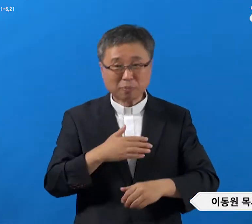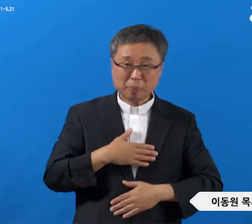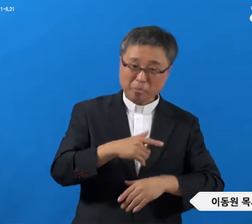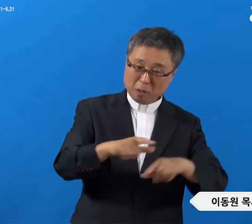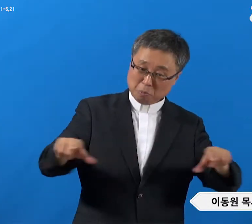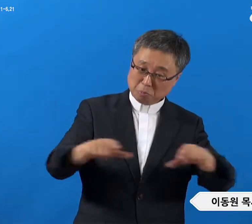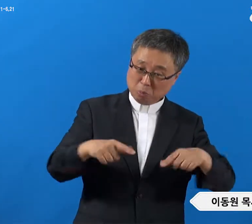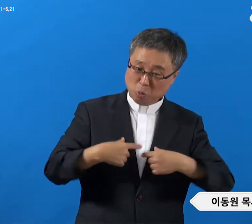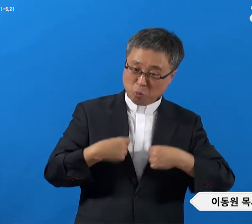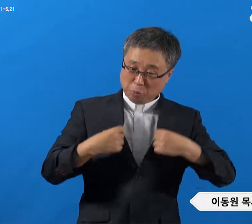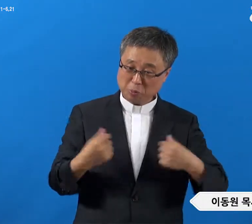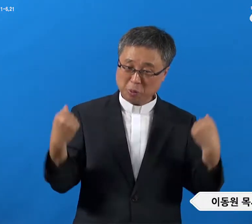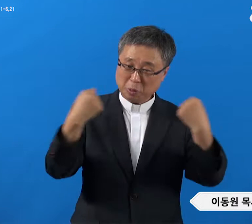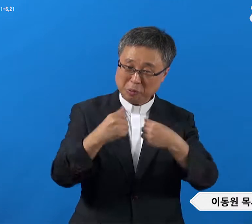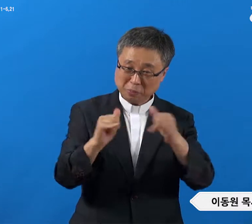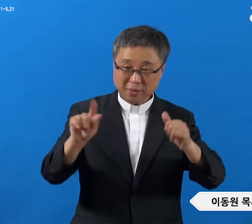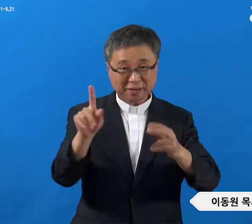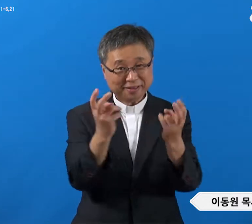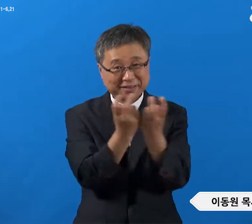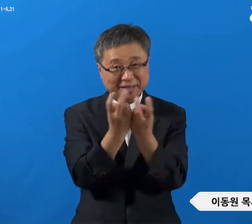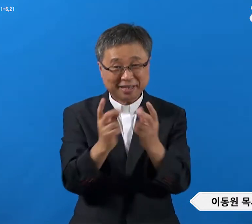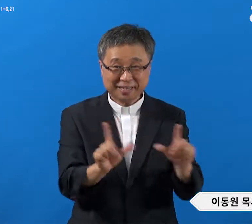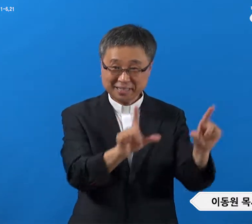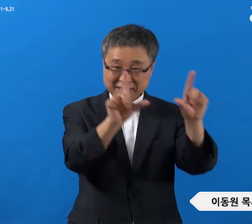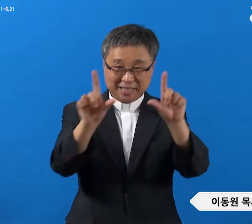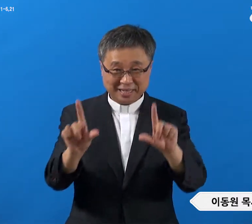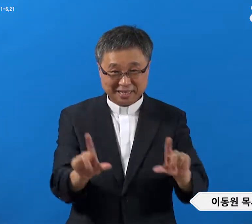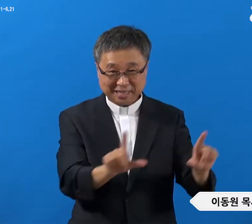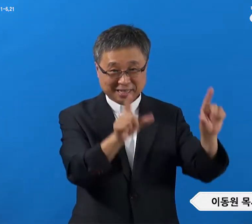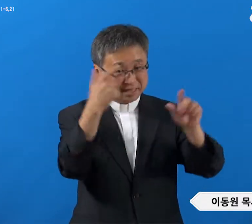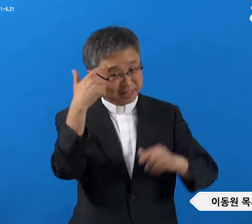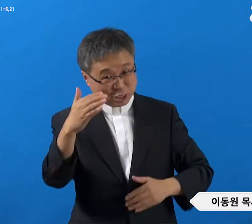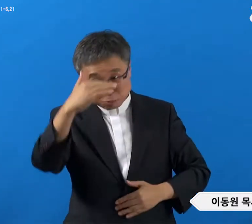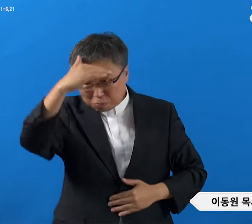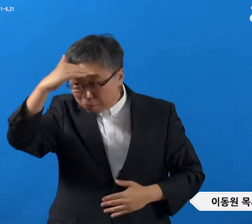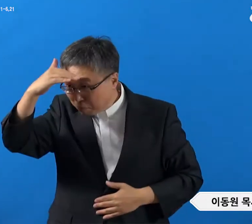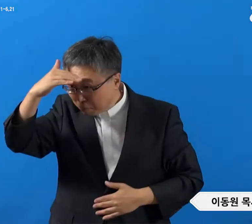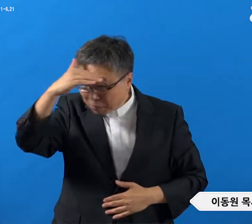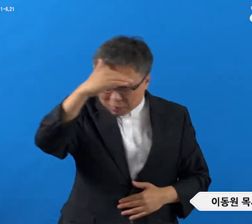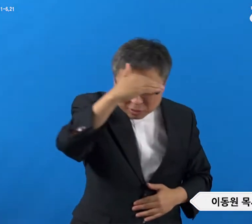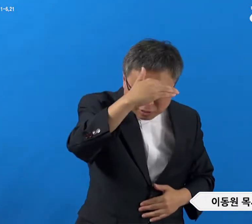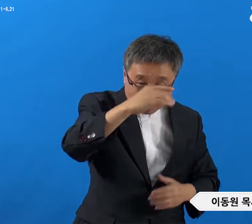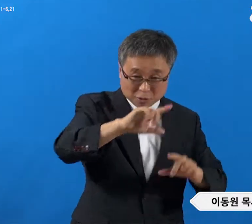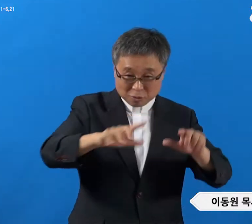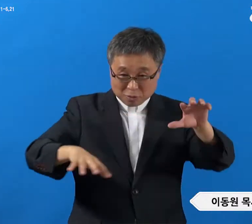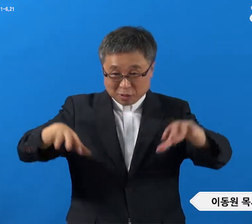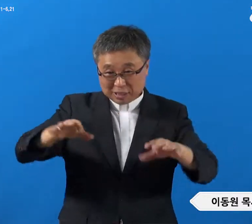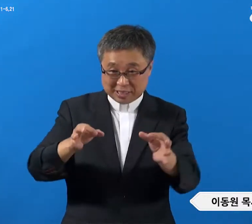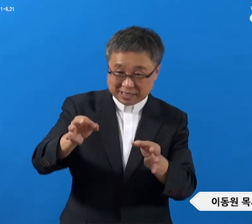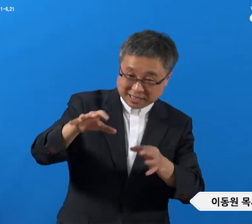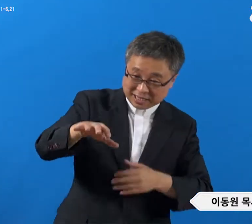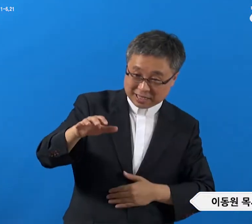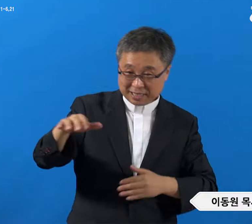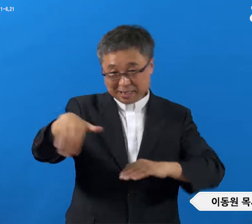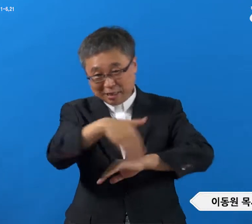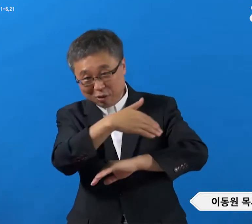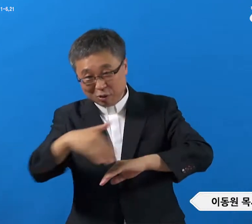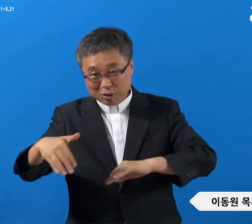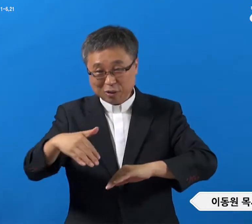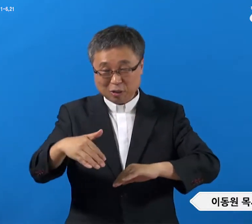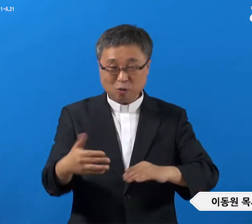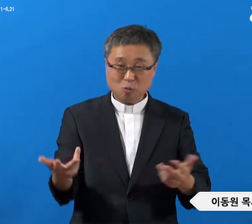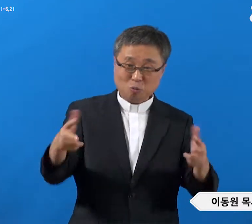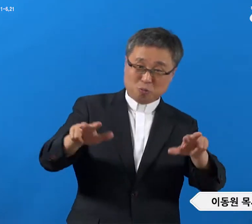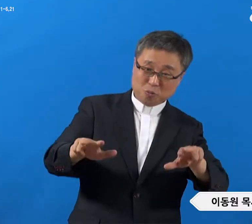평민복을 입고 사람들이 어떻게 사나, 백성들이 어떻게 사나 나왔어요. 여러 곳을 다니고 시장을 다니고 그러다 공원에